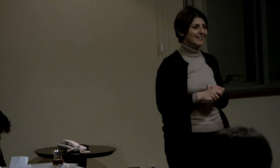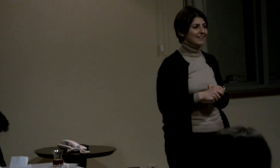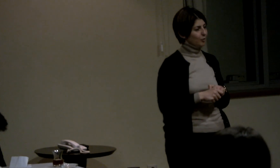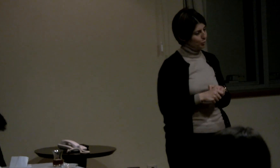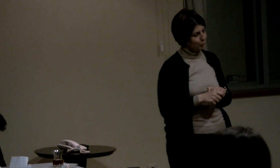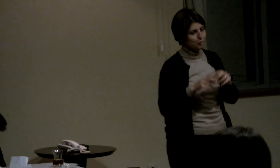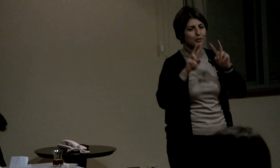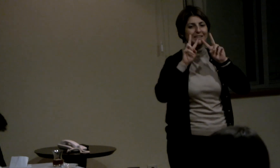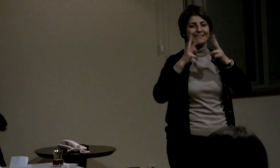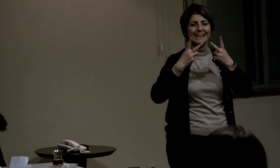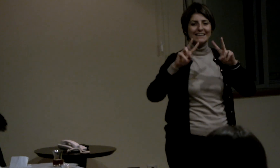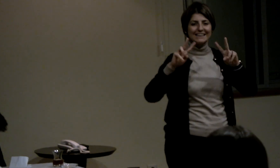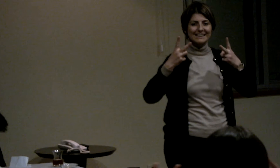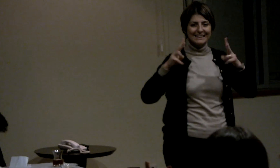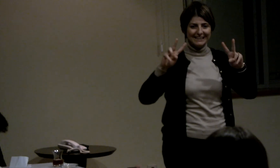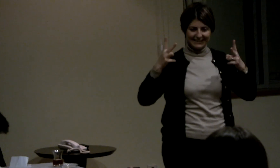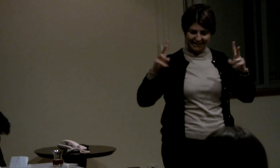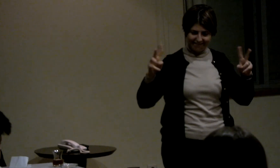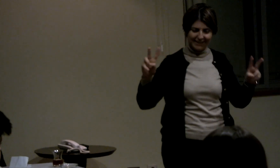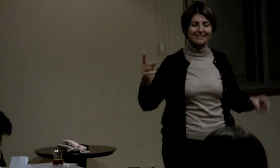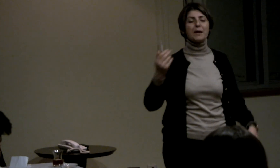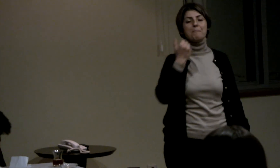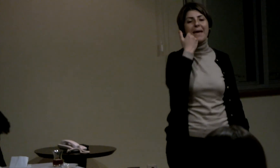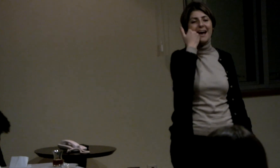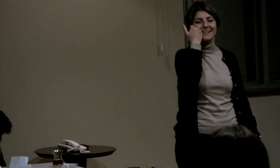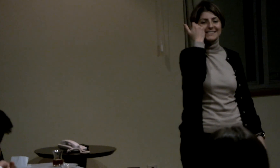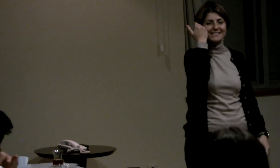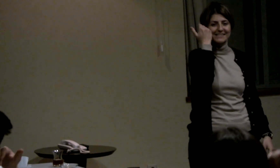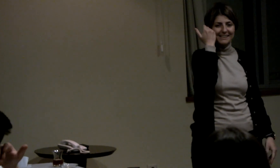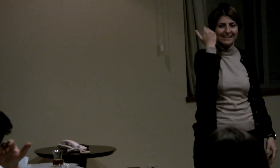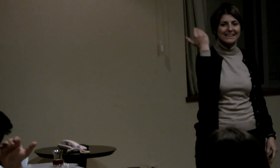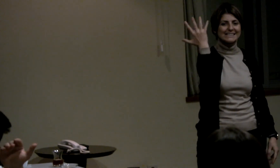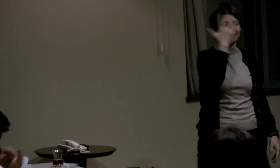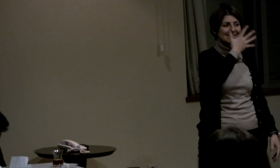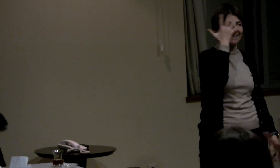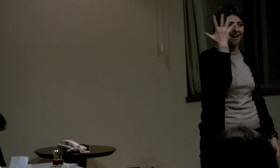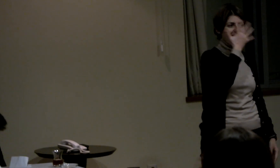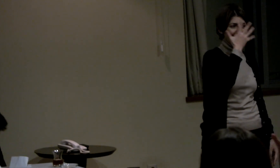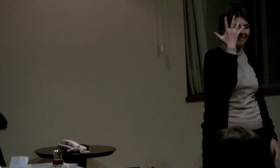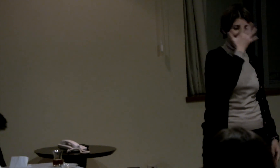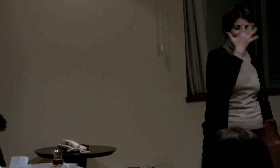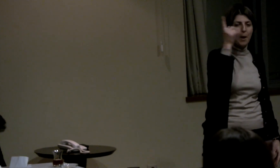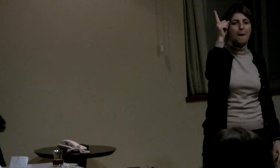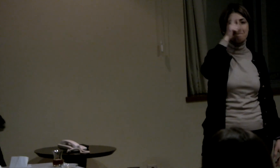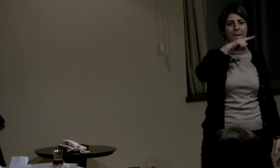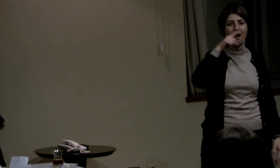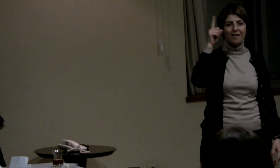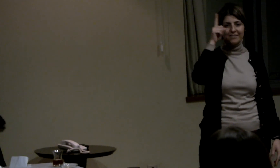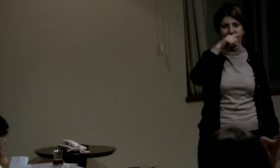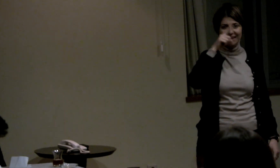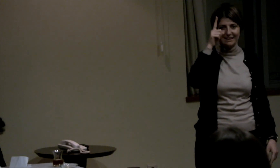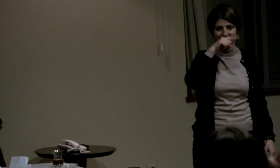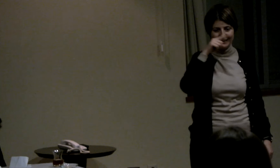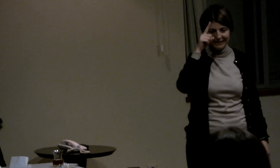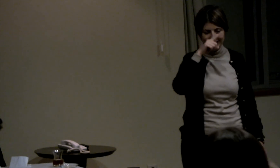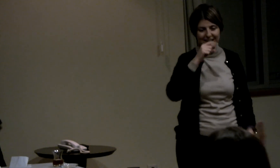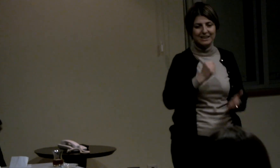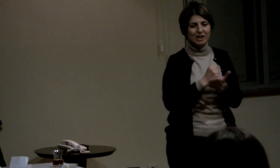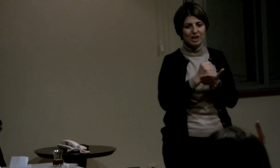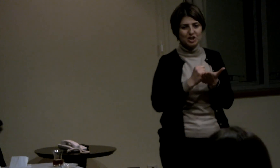Renk olur. Renk, evet, beyaz, siyah, mavi,